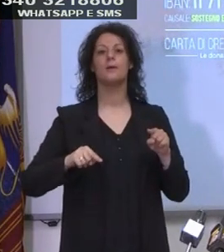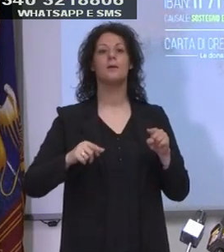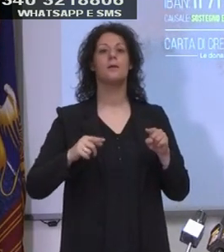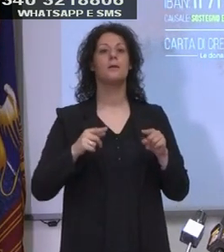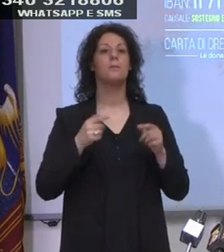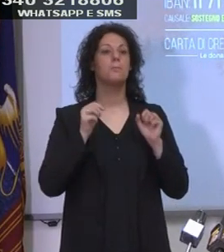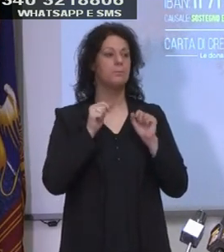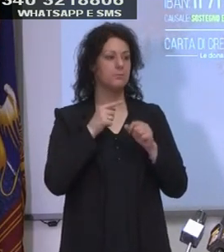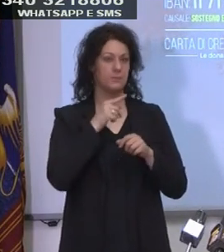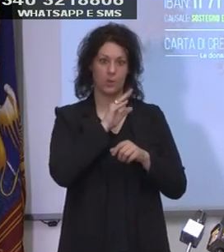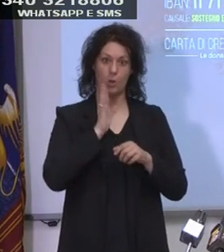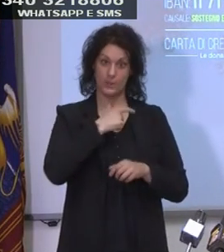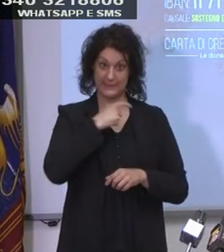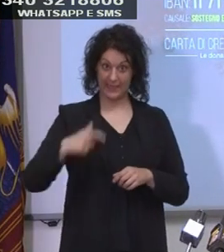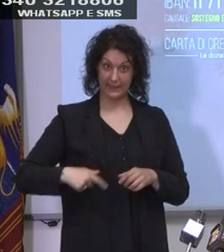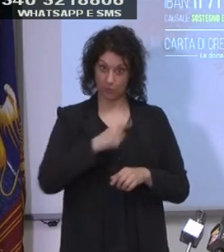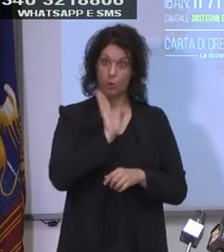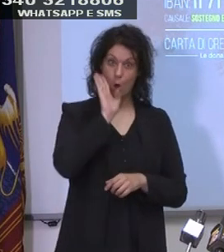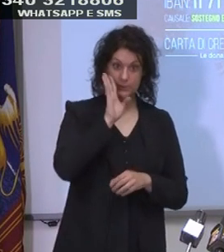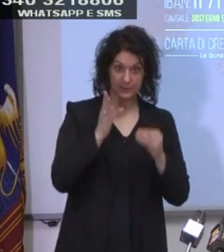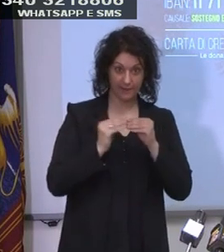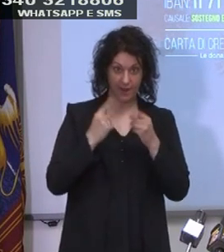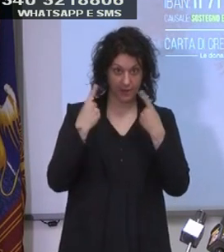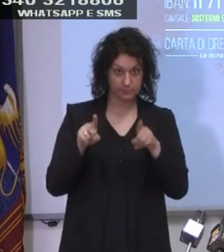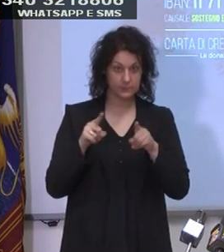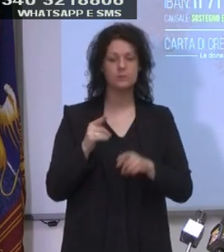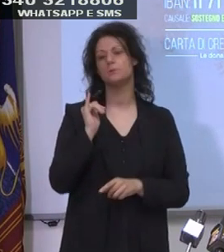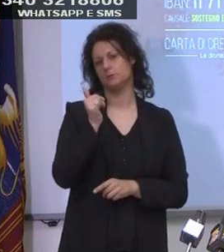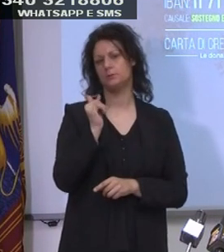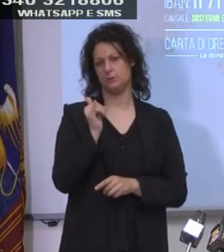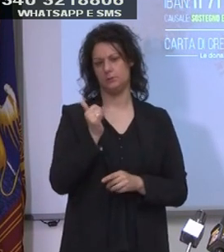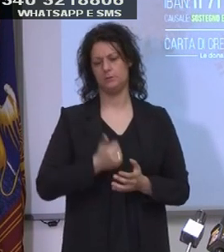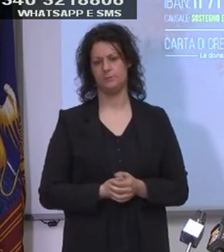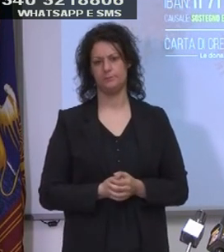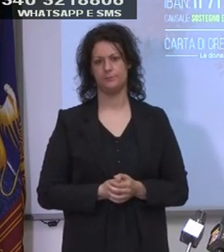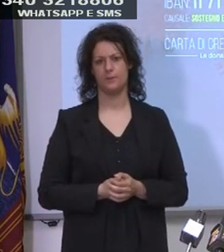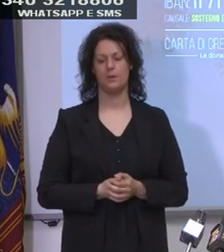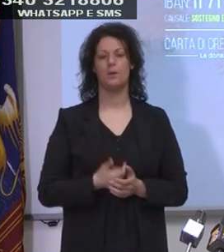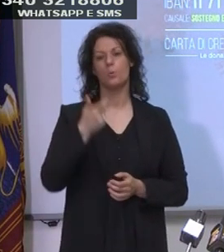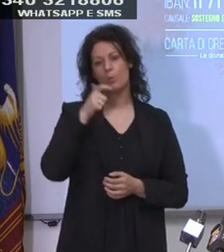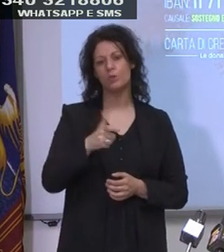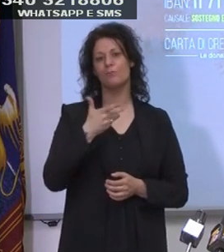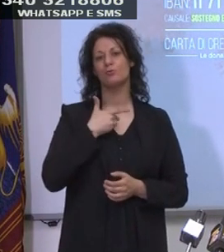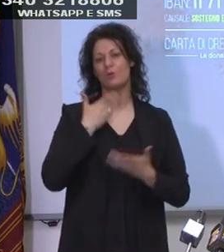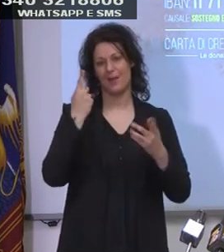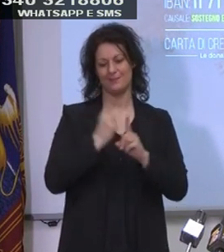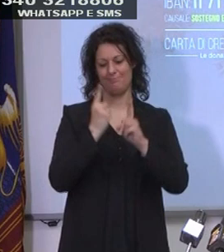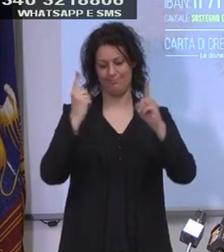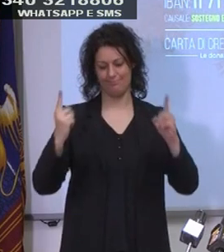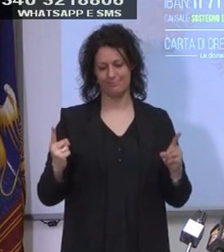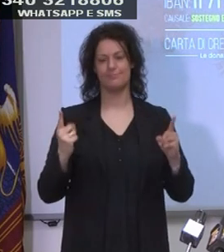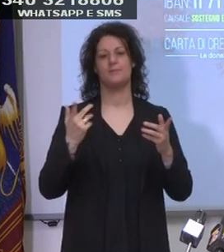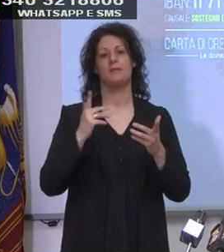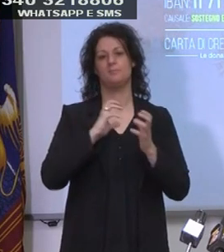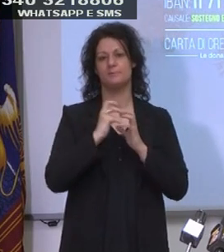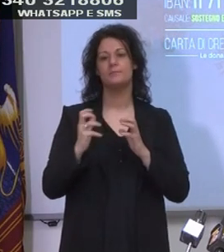sindaci? Assolutamente sì, nel senso che visto anche il tema del distanziamento sociale, del droplet, da rispettare delle linee